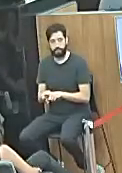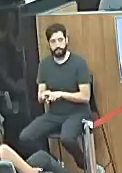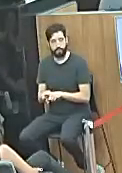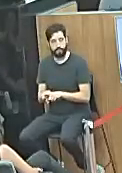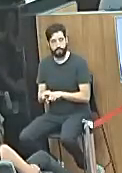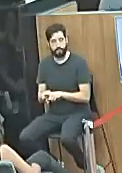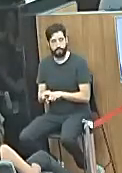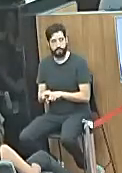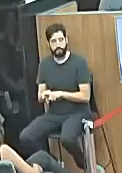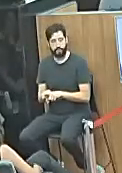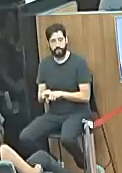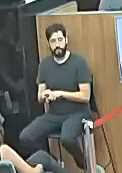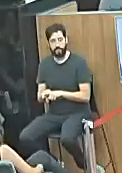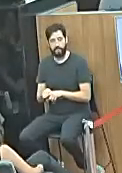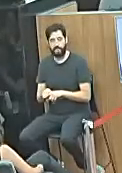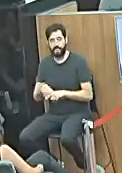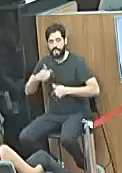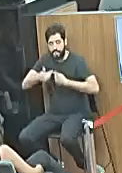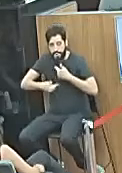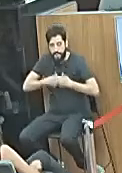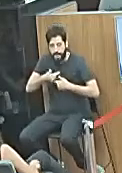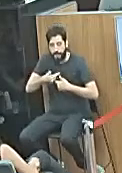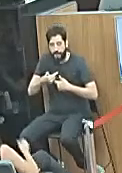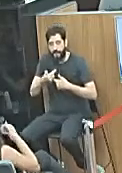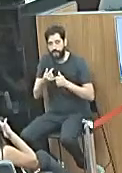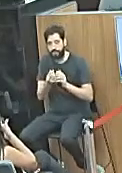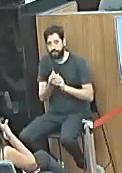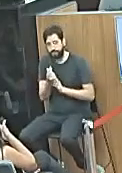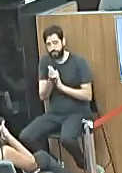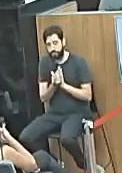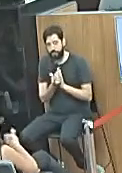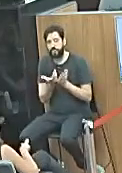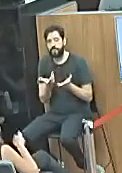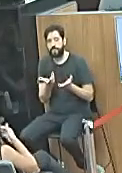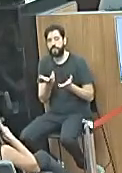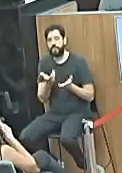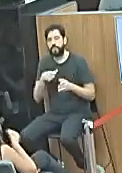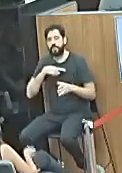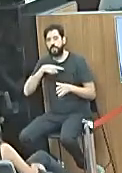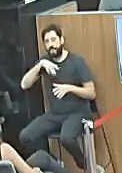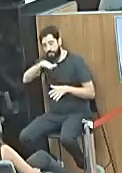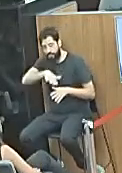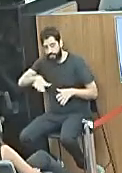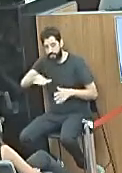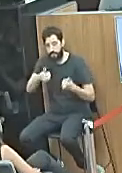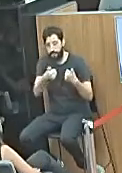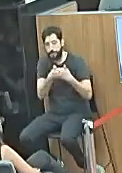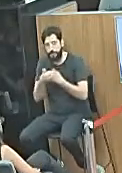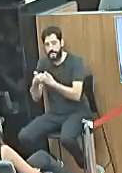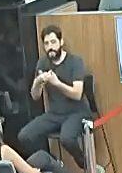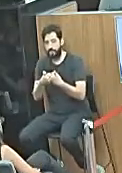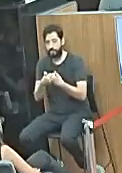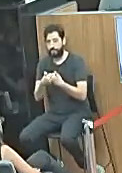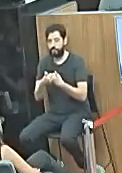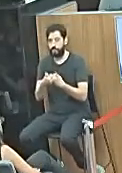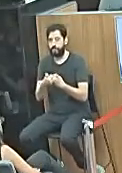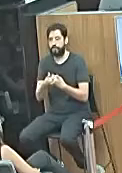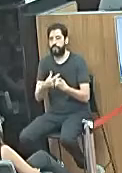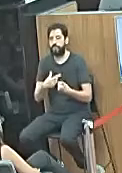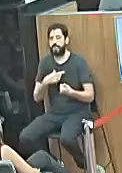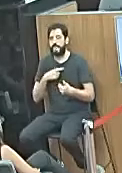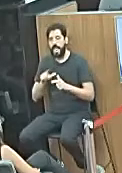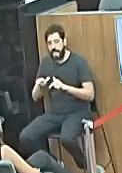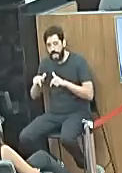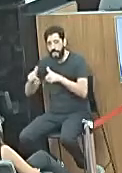atividades econômicas divisão desenvolvidas no entorno vazão estimada ações sócio ambientais